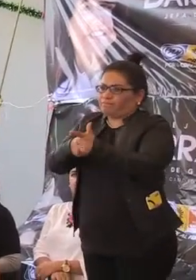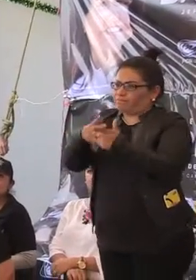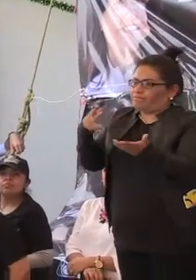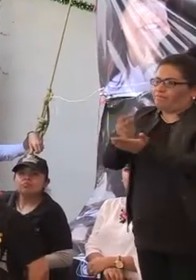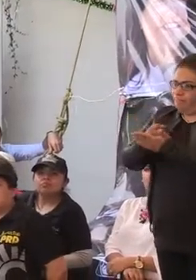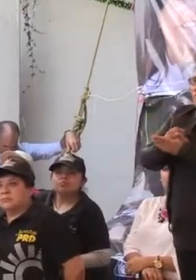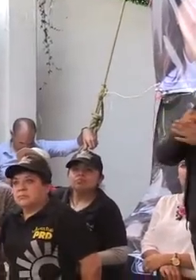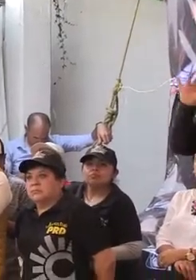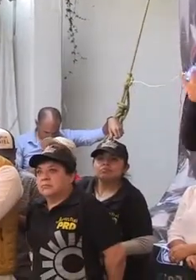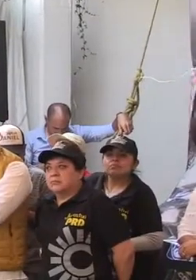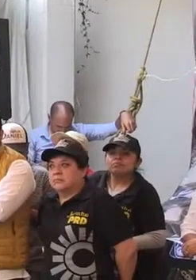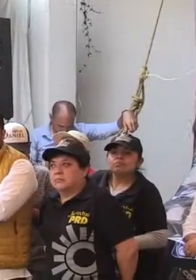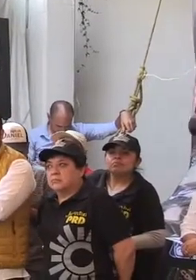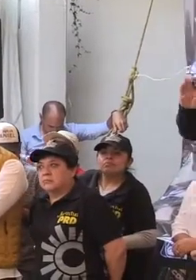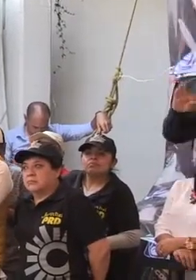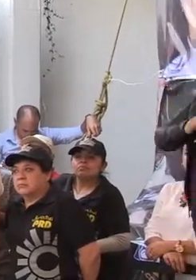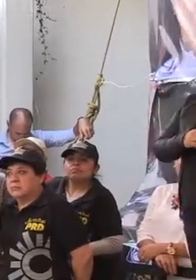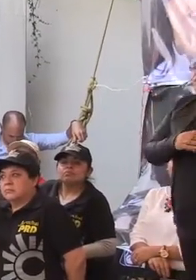lograrlo. ¡Claro que sí se puede!